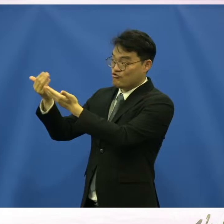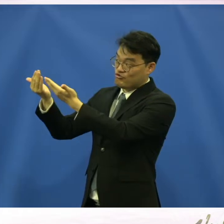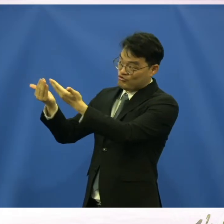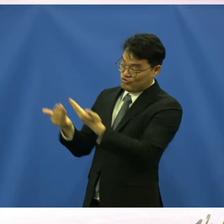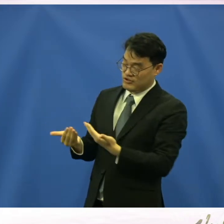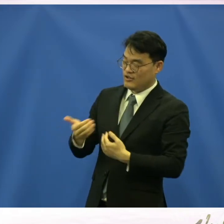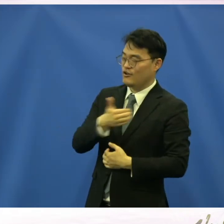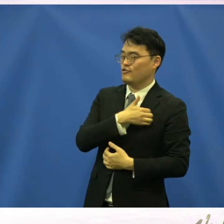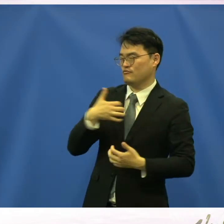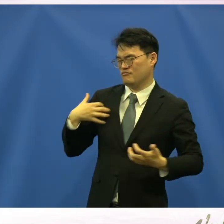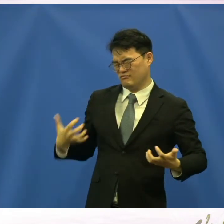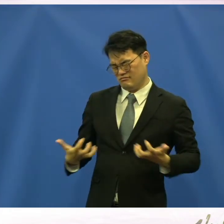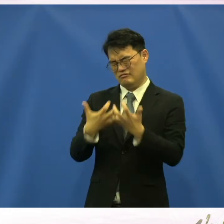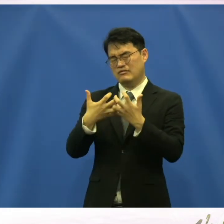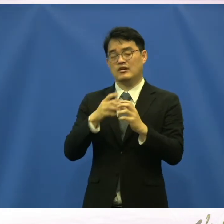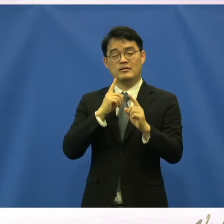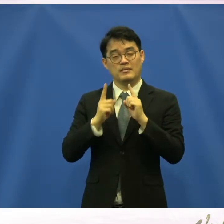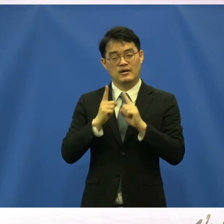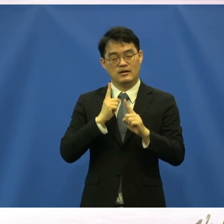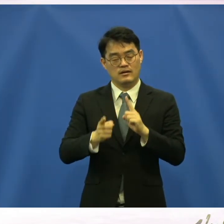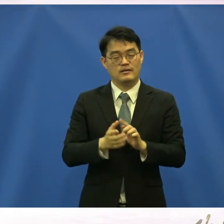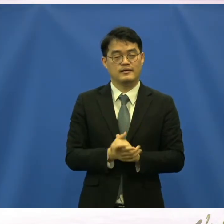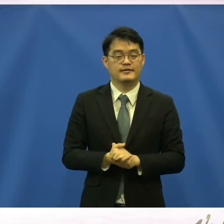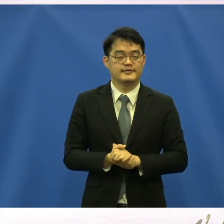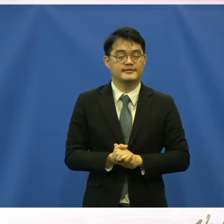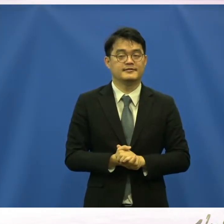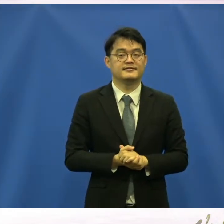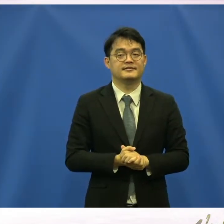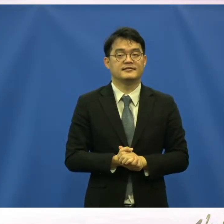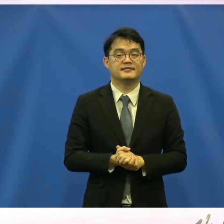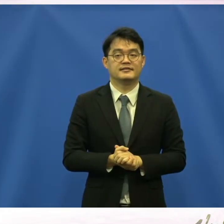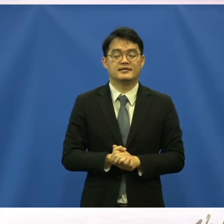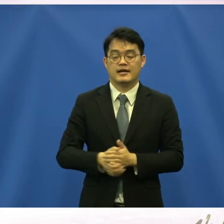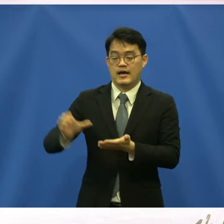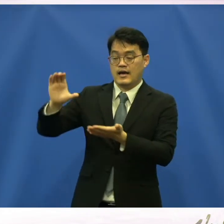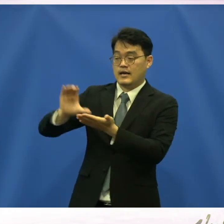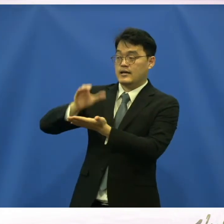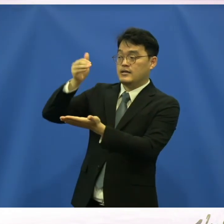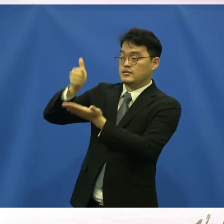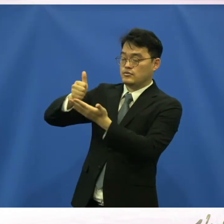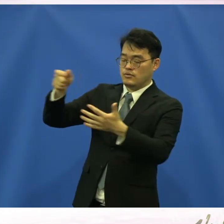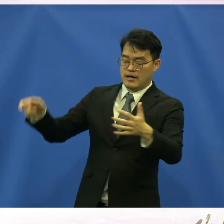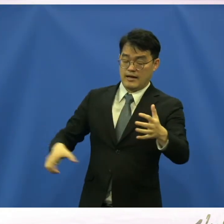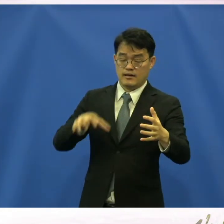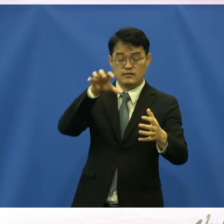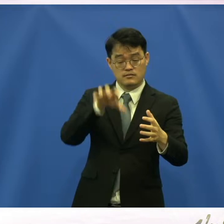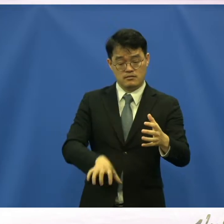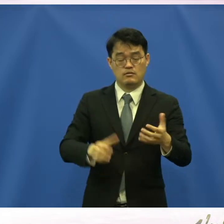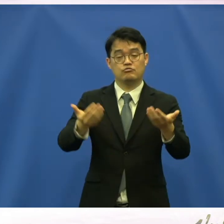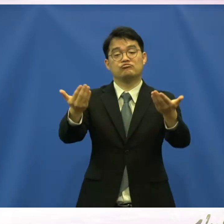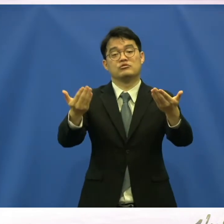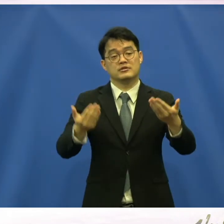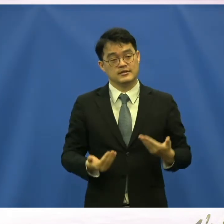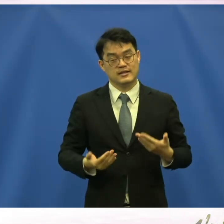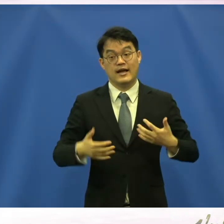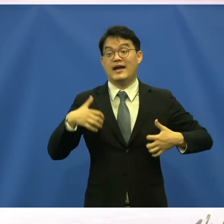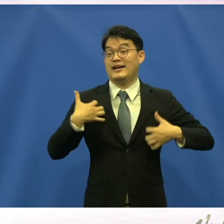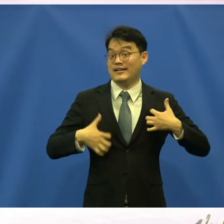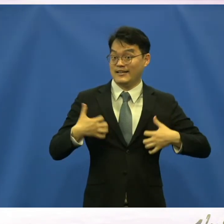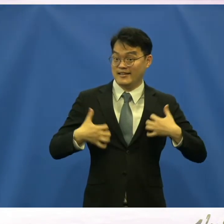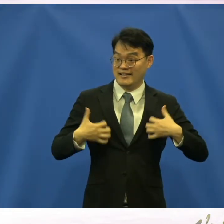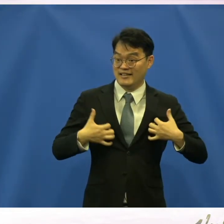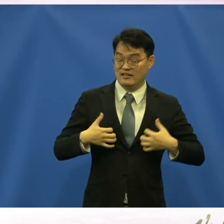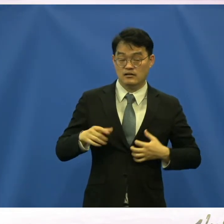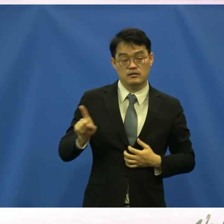우리가 얻어낼 수 있는 기쁨이 아니에요. 그리스도 안에서 주어지는 그 그리스도 안에서 주어지는 기쁨은